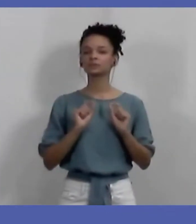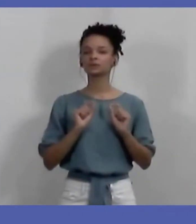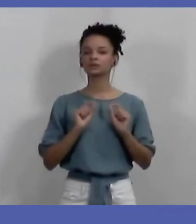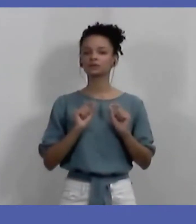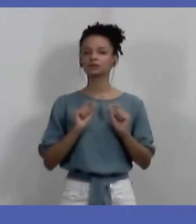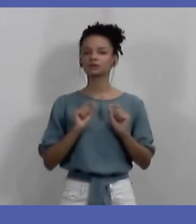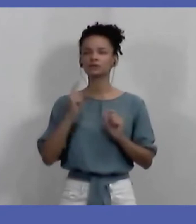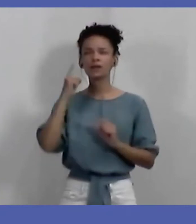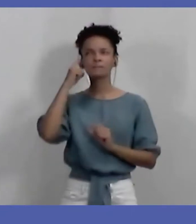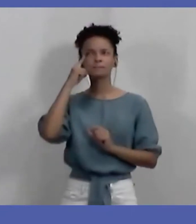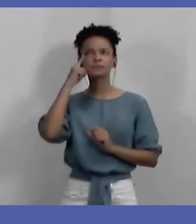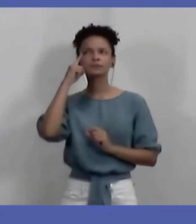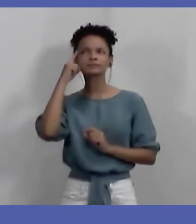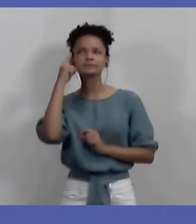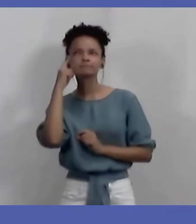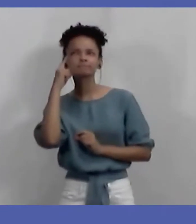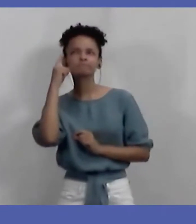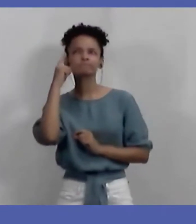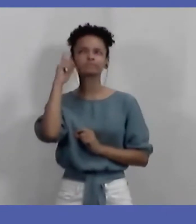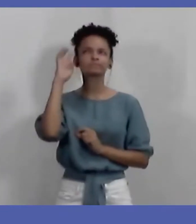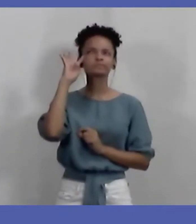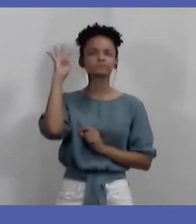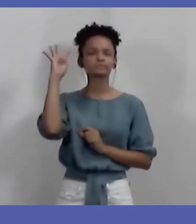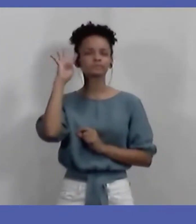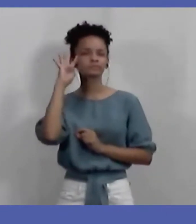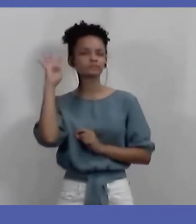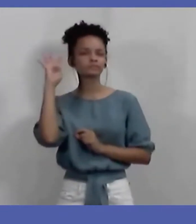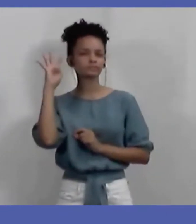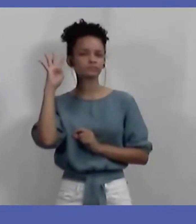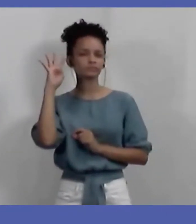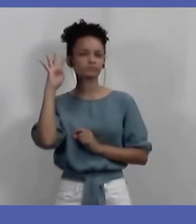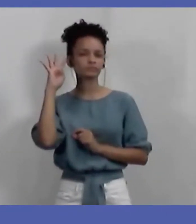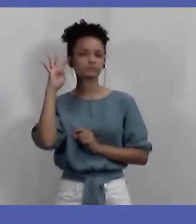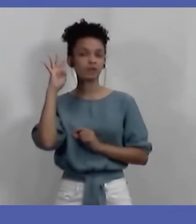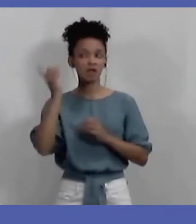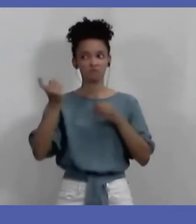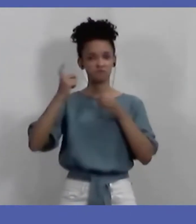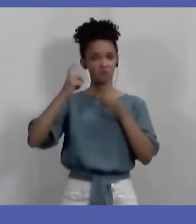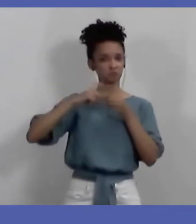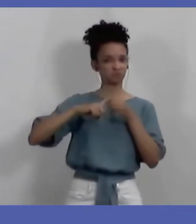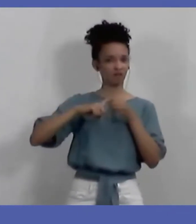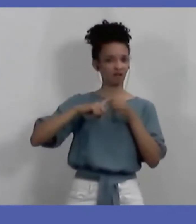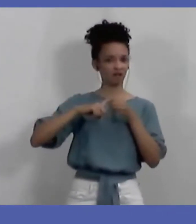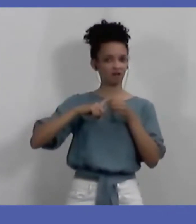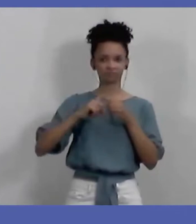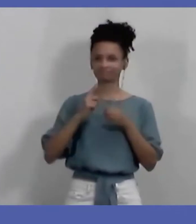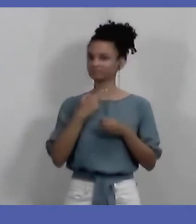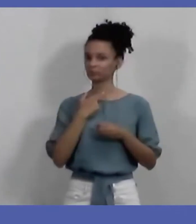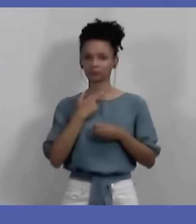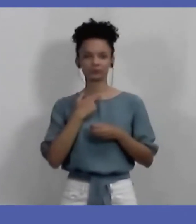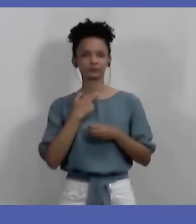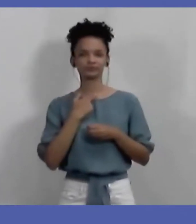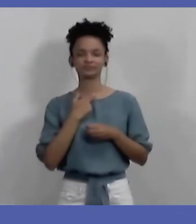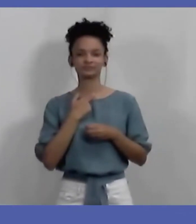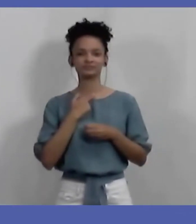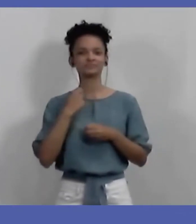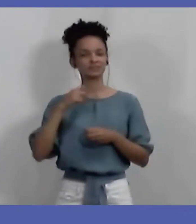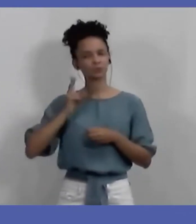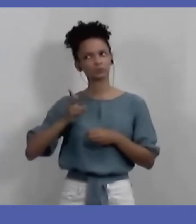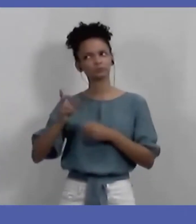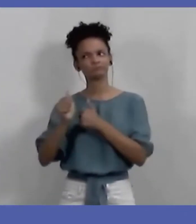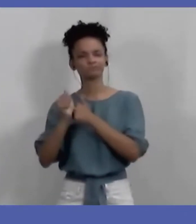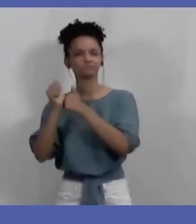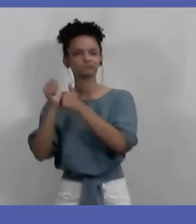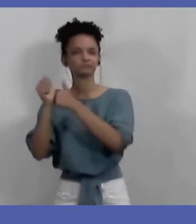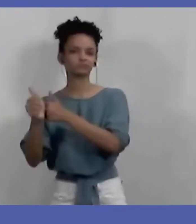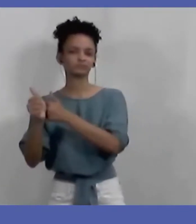pensar direito, né? Tal, depois não voltar atrás, porque aí, né? E aí o Senhor disse,